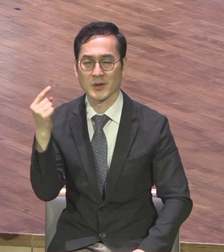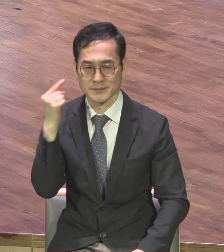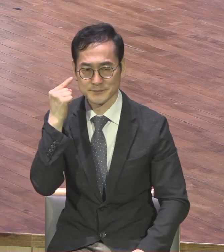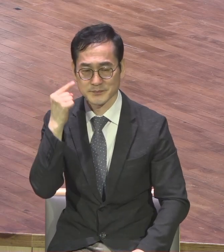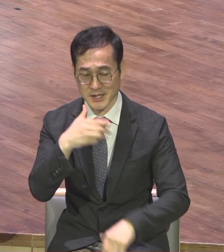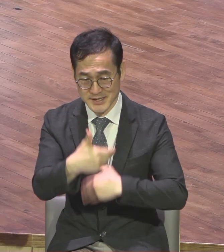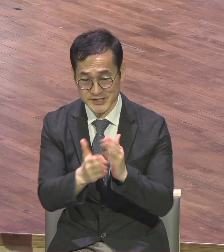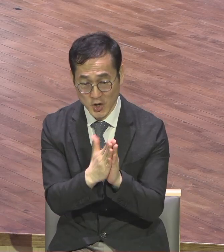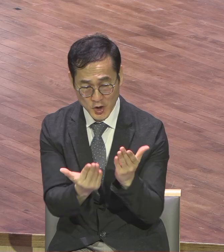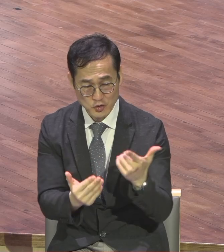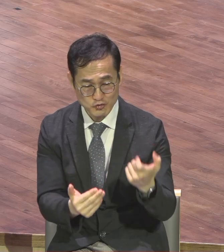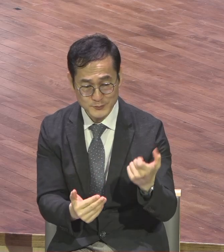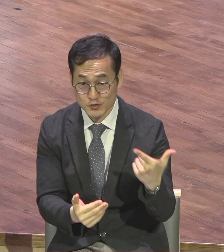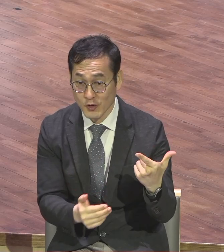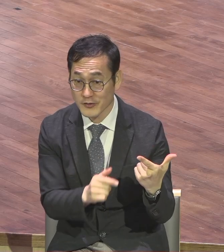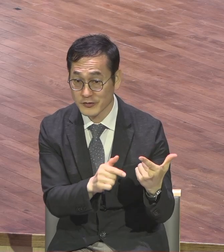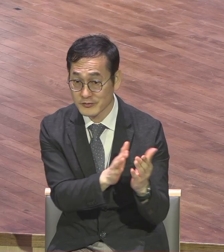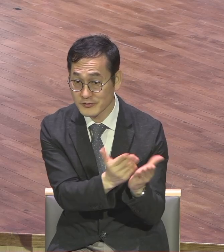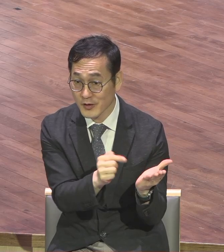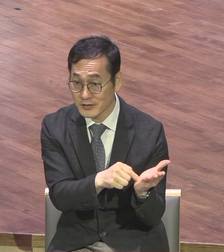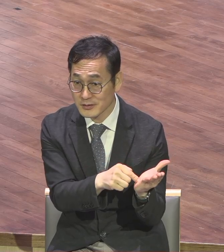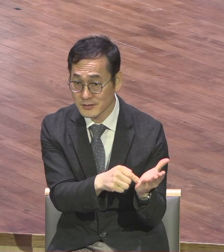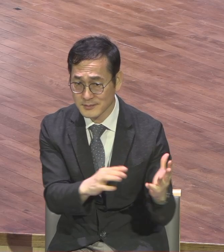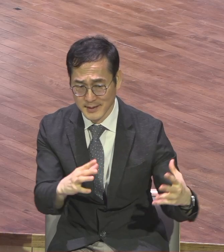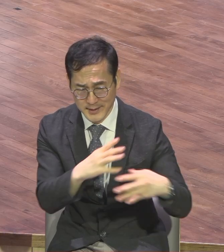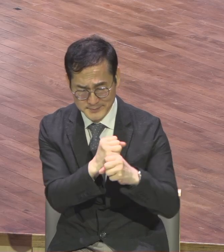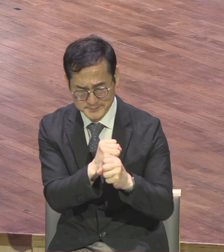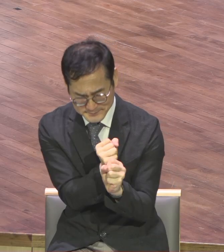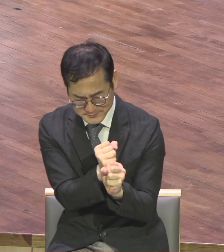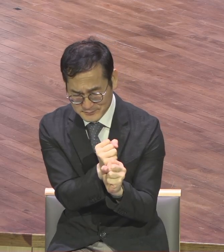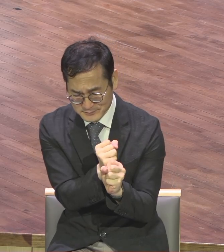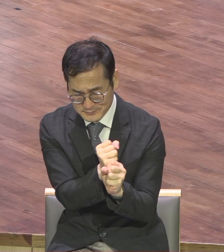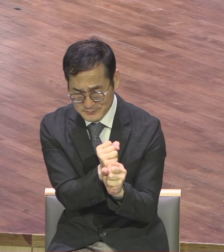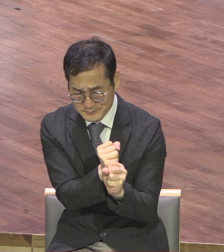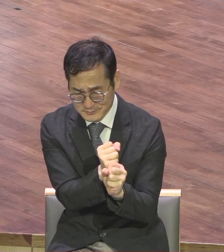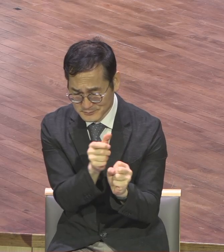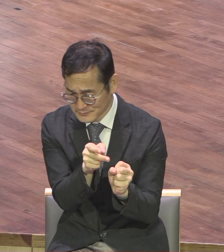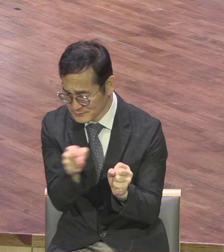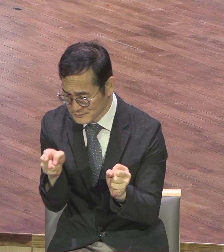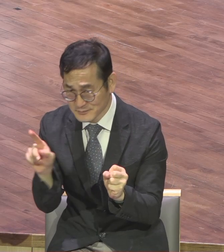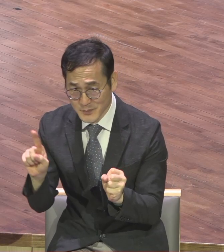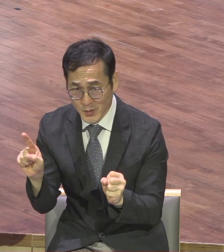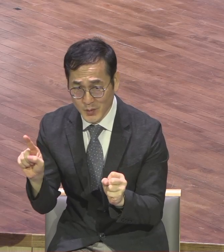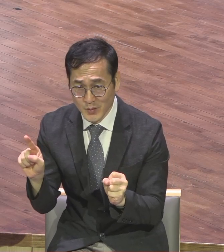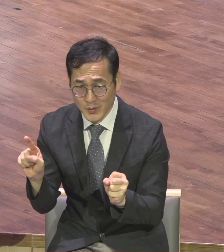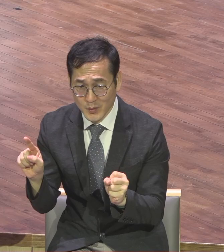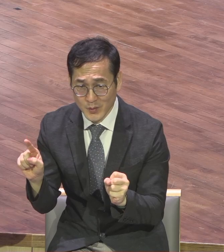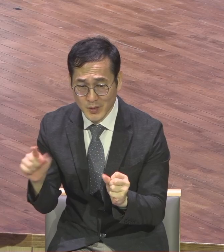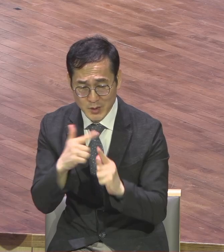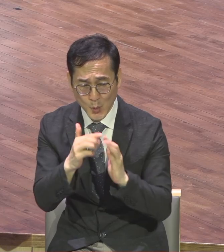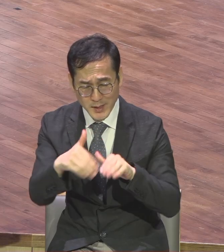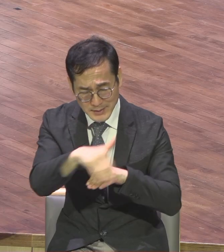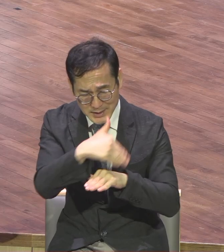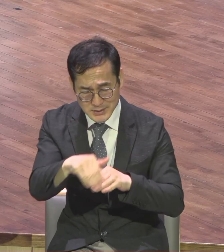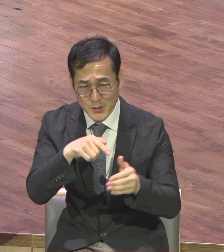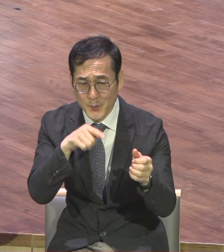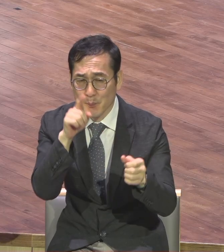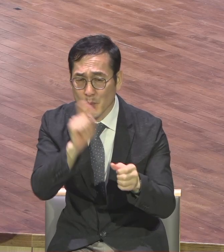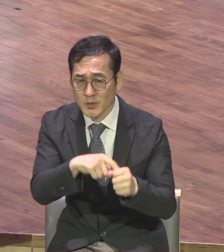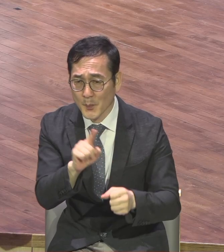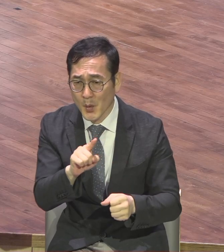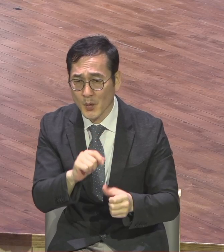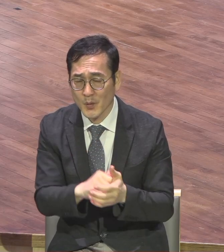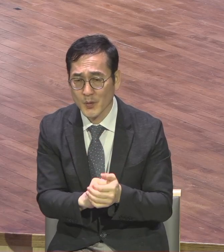뭘 말합니까? 성경 전체가 뭘 말하고 있습니까? 교회를 왜 다닙니까? 당신